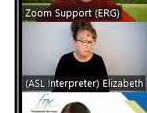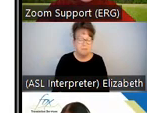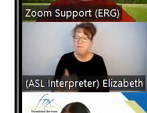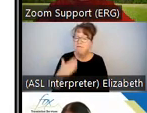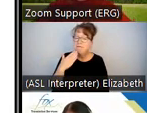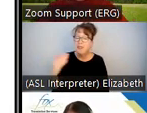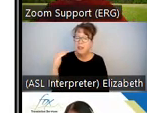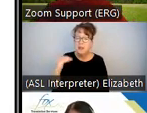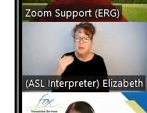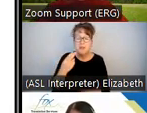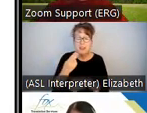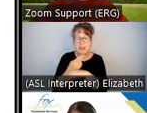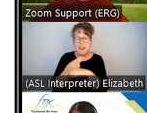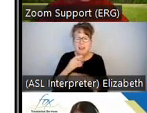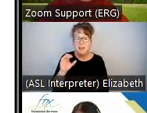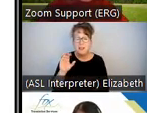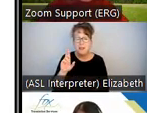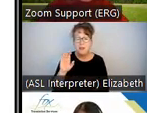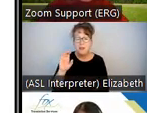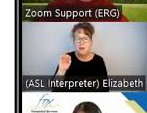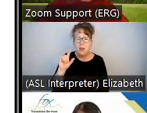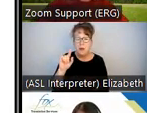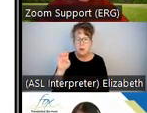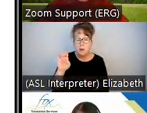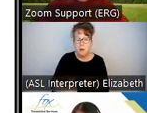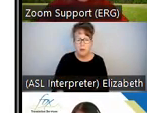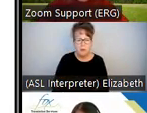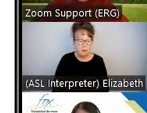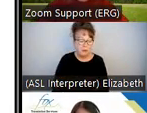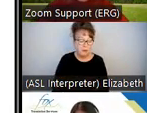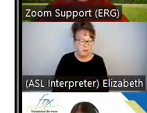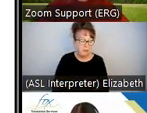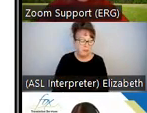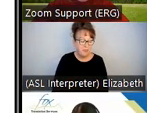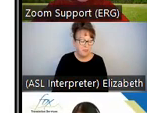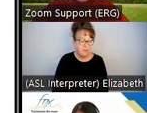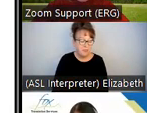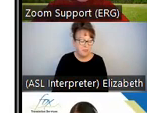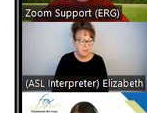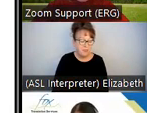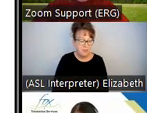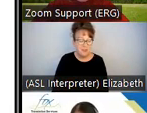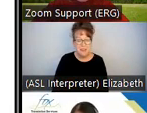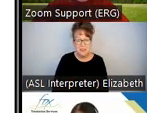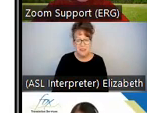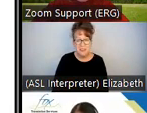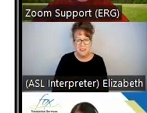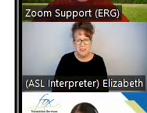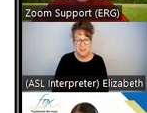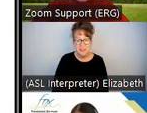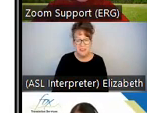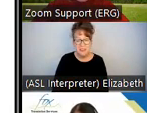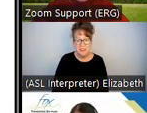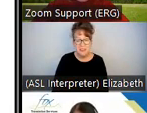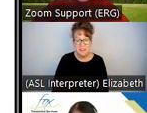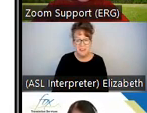portugués ahora el creol haitiano Esto no se va a escuchar porque obviamente son los canales de